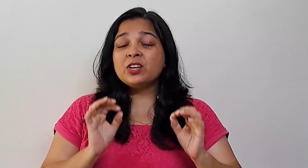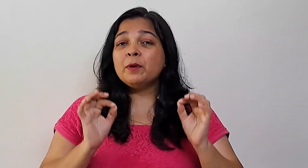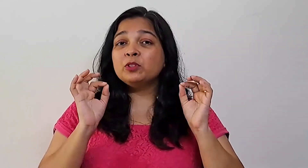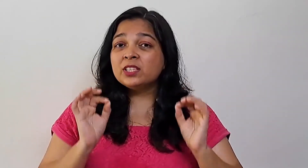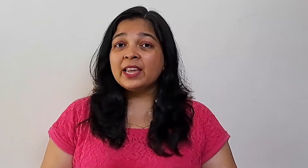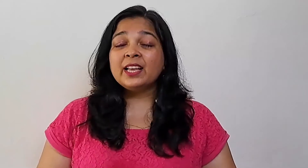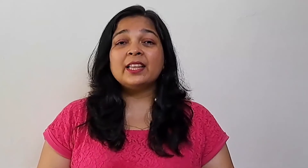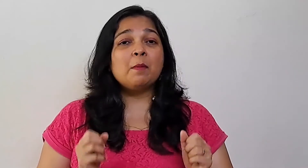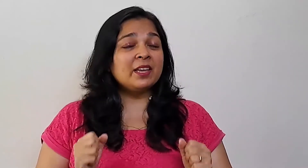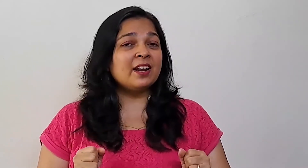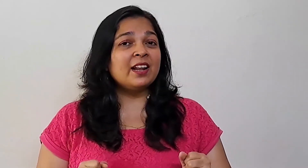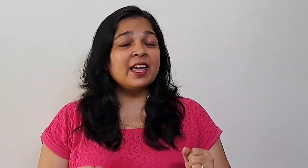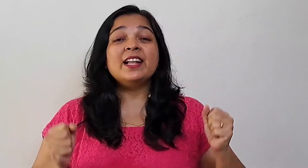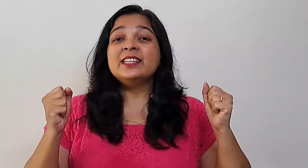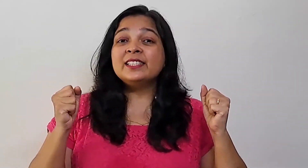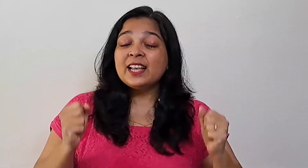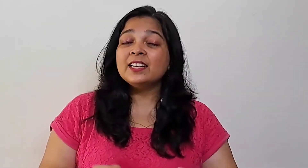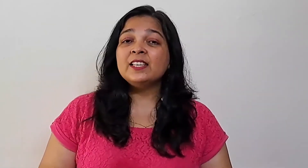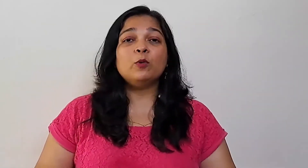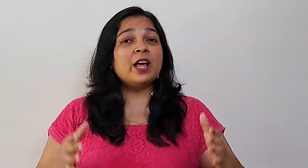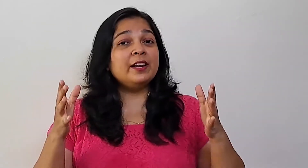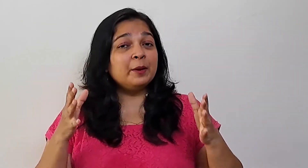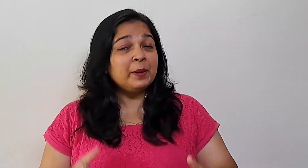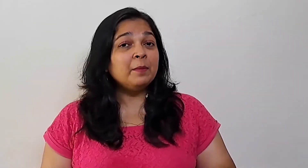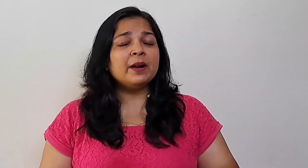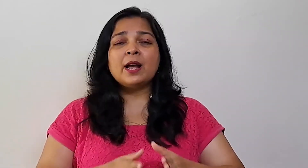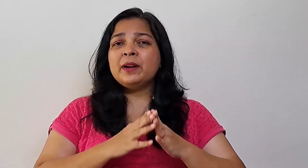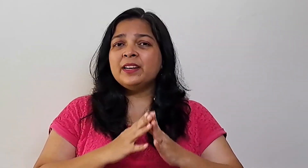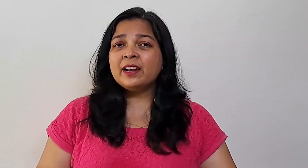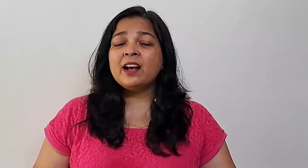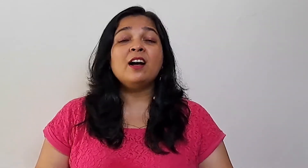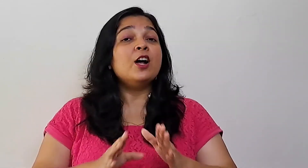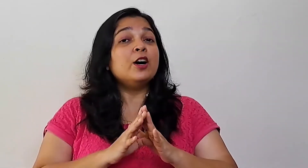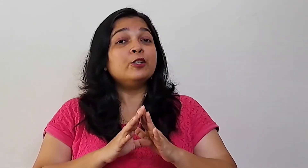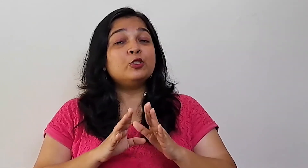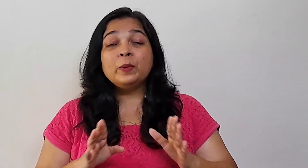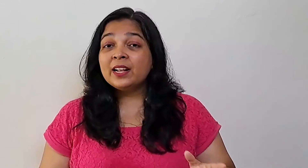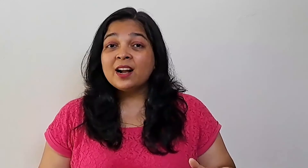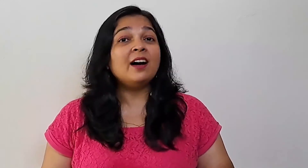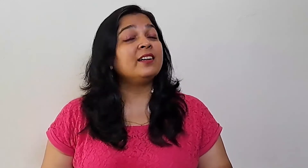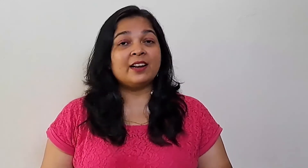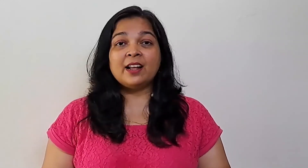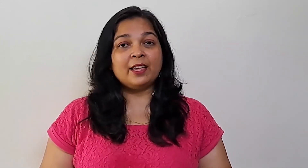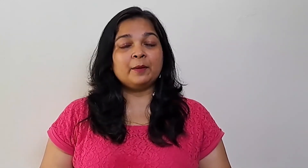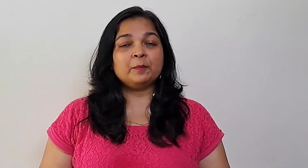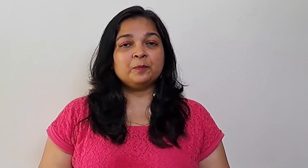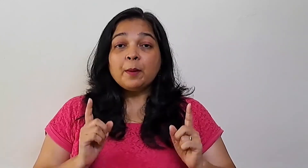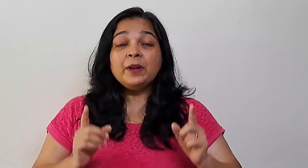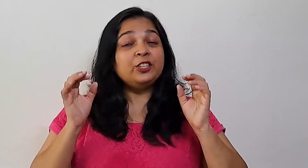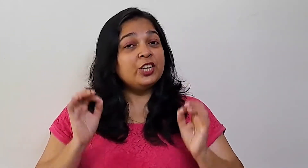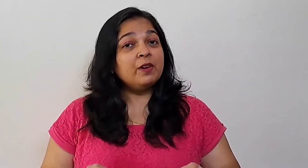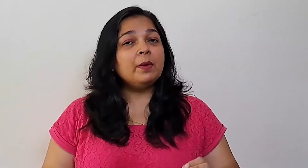हमेशा सानू उत्साहित करता है, साहसी होना है, निर्भीक होना है। आपू डरना नहीं चाहिए,